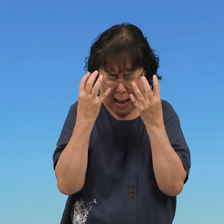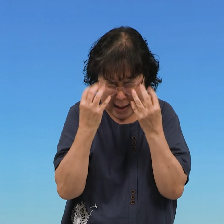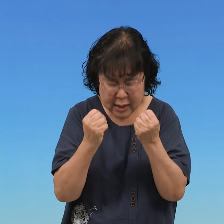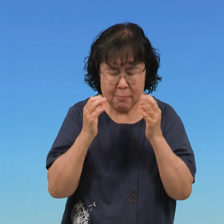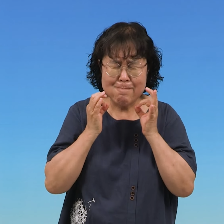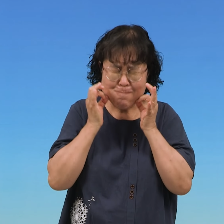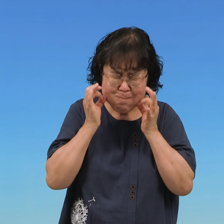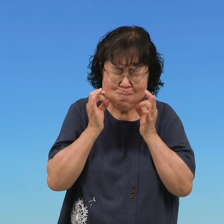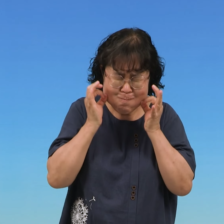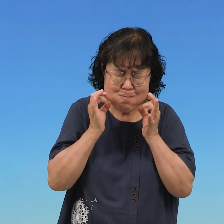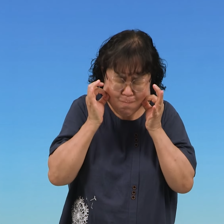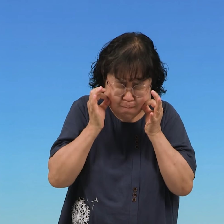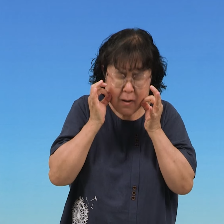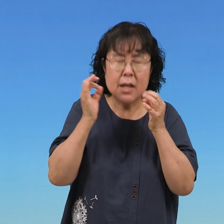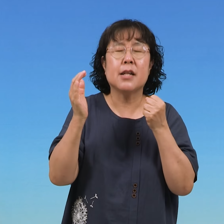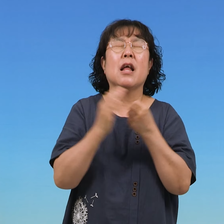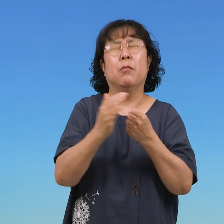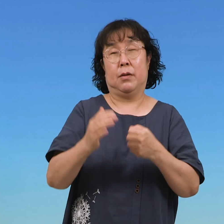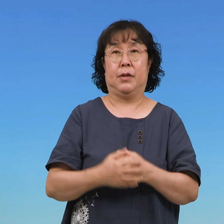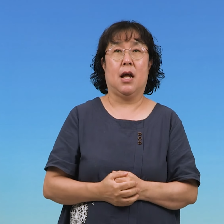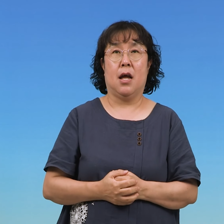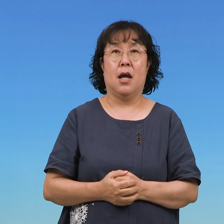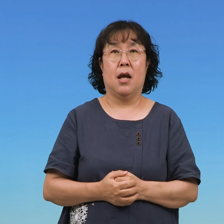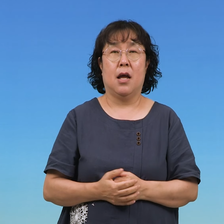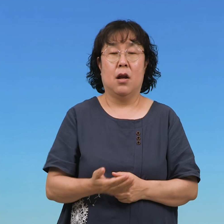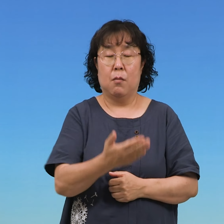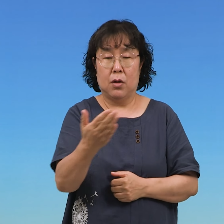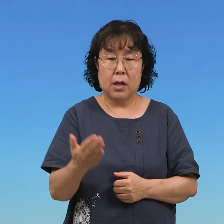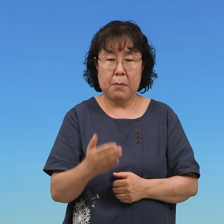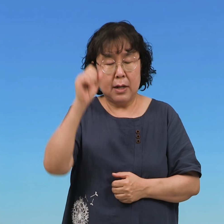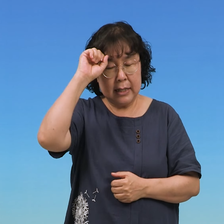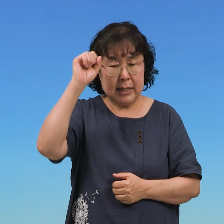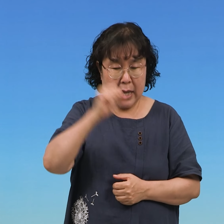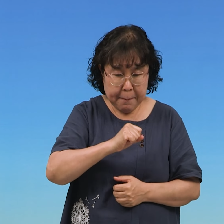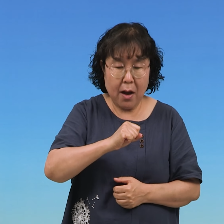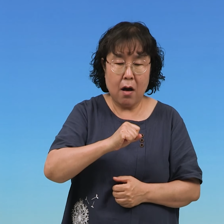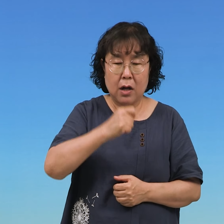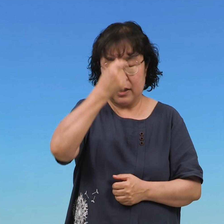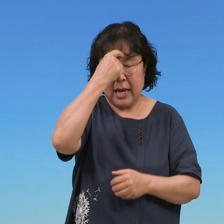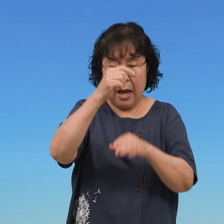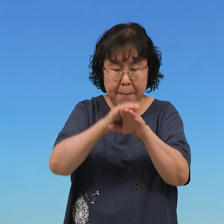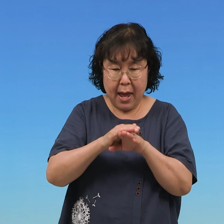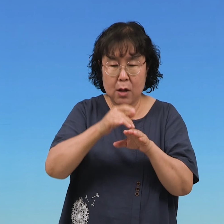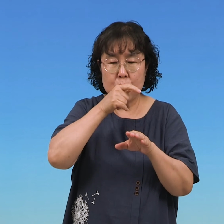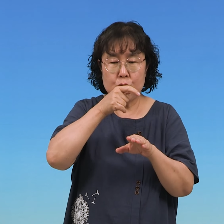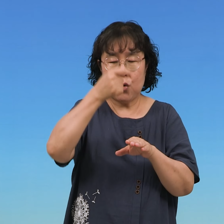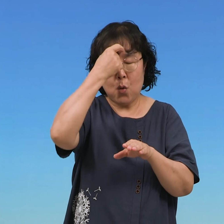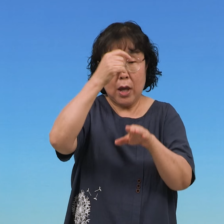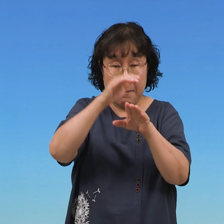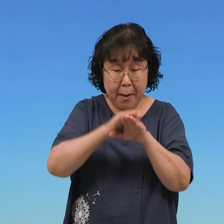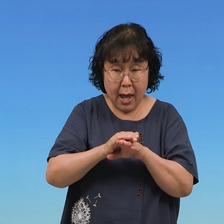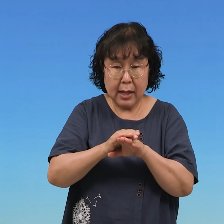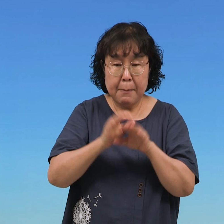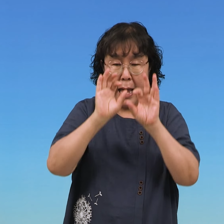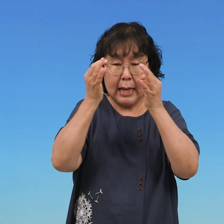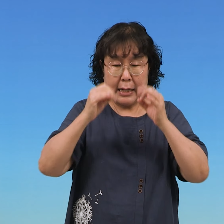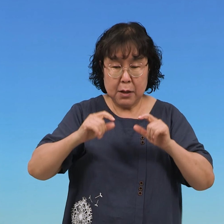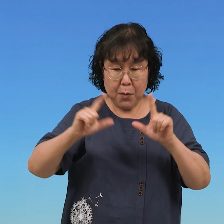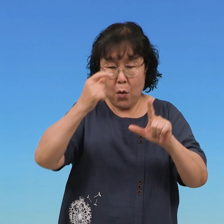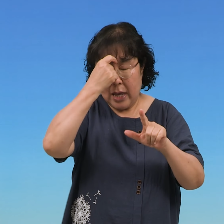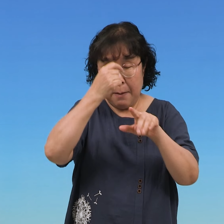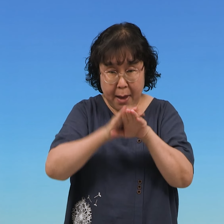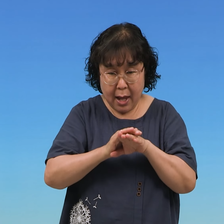때문이에요. 여러분, 금요 기도회, 수요 예배, 새벽 기도회, 우리가 하나님 앞에 나와서, 그리고 또 혼자